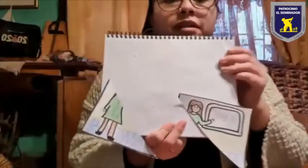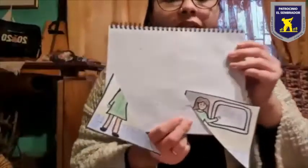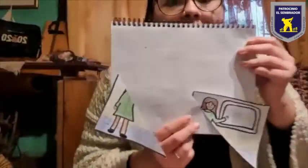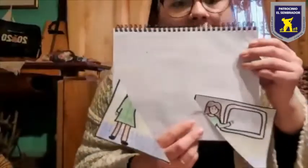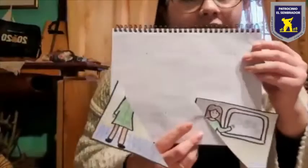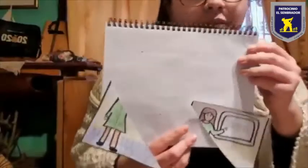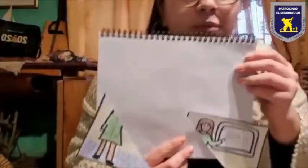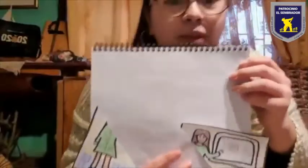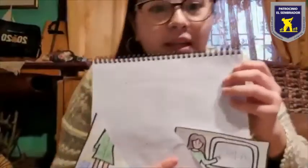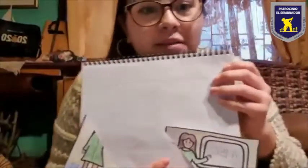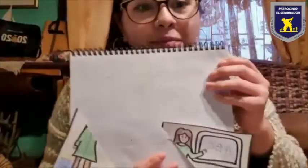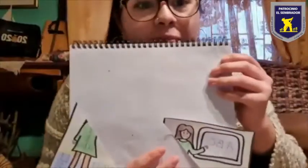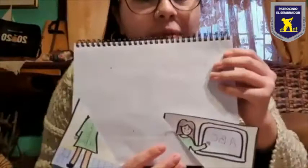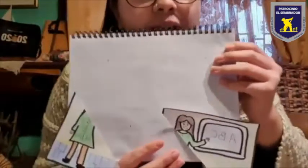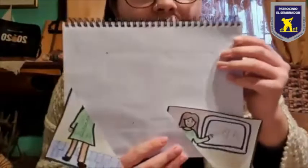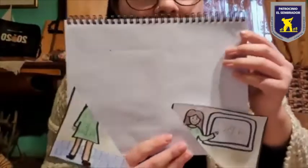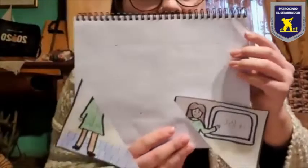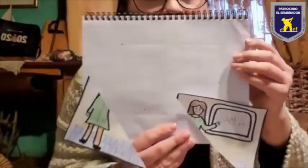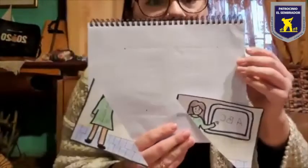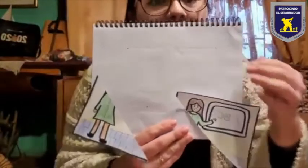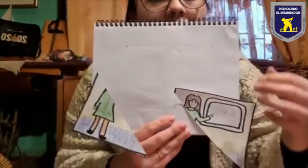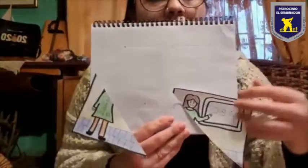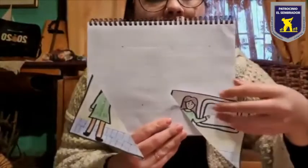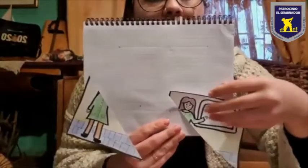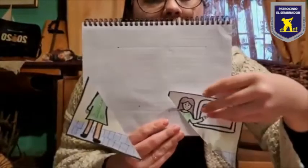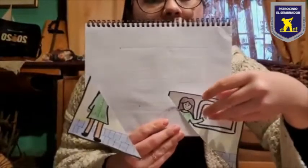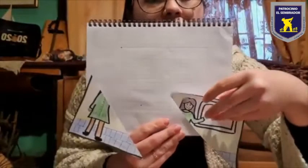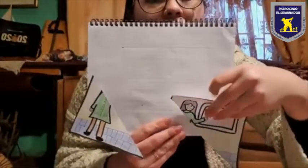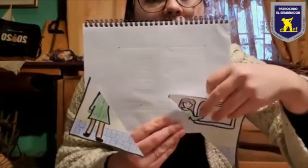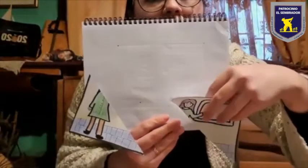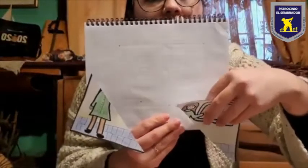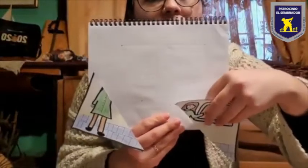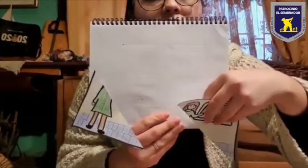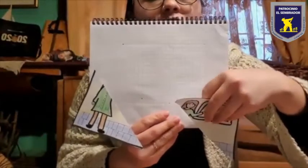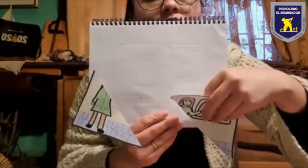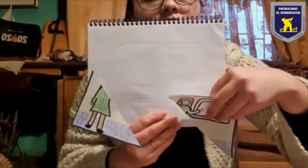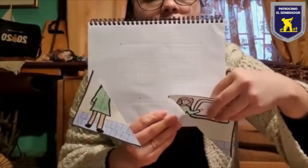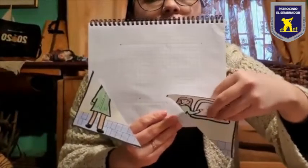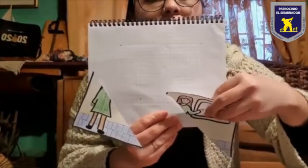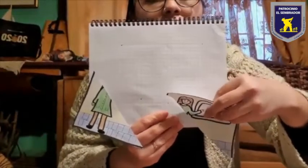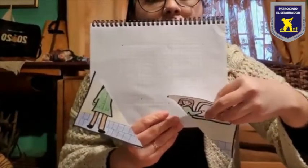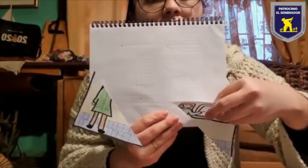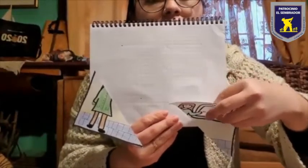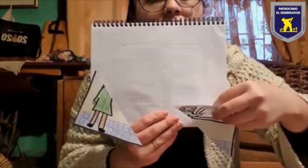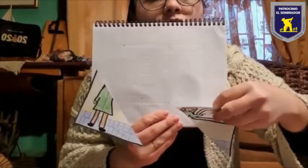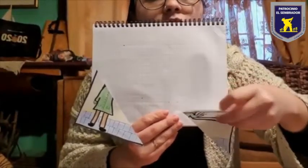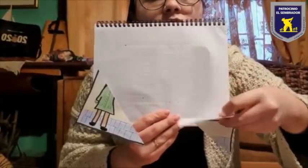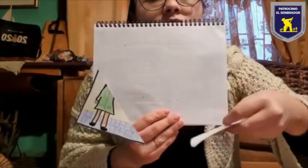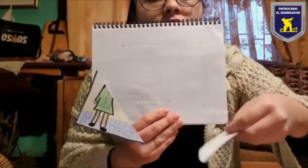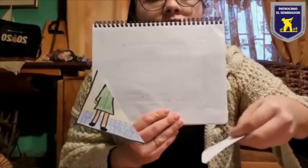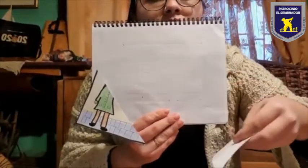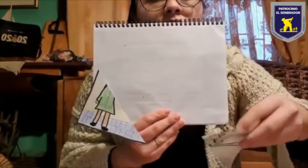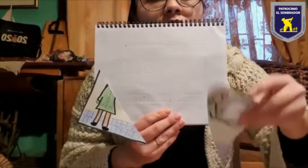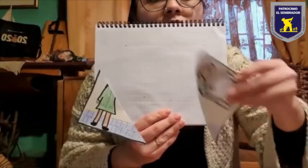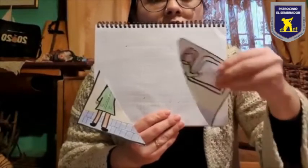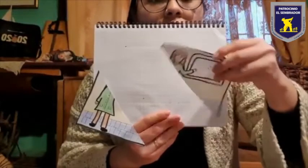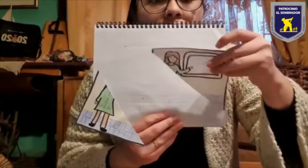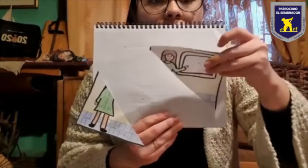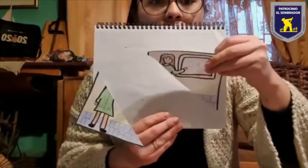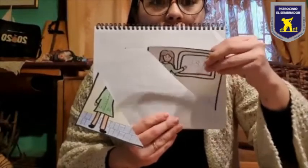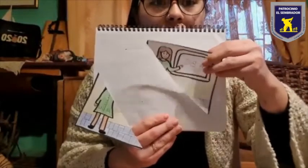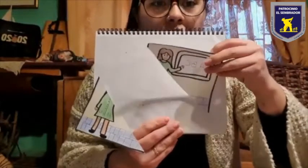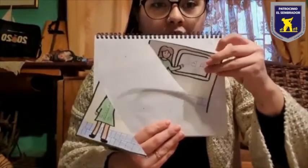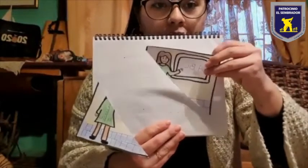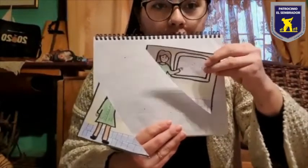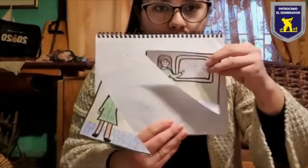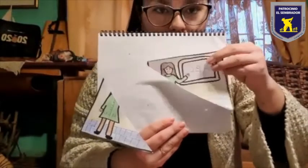Miren, acá tenemos nuestras partes del rompecabezas. Yo lo dividí en dos. Pero